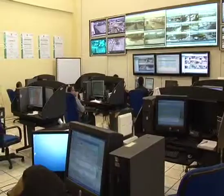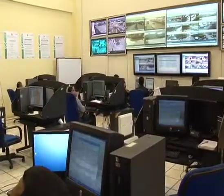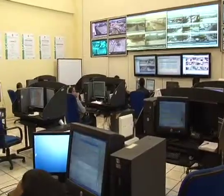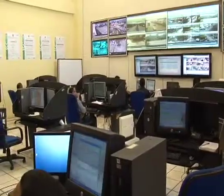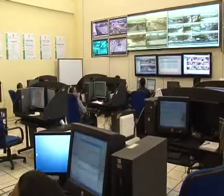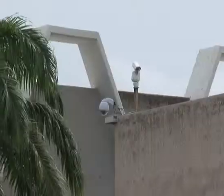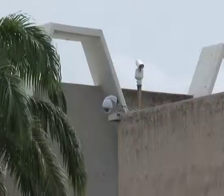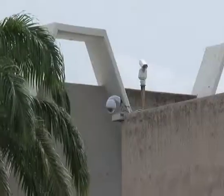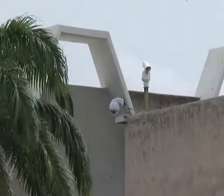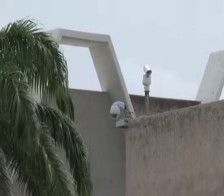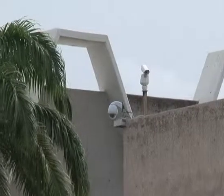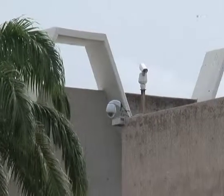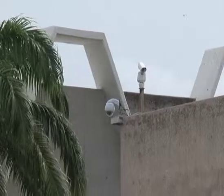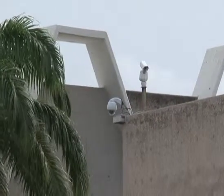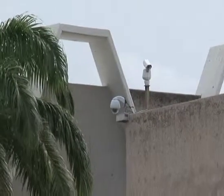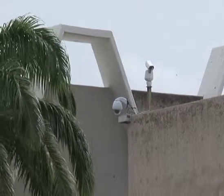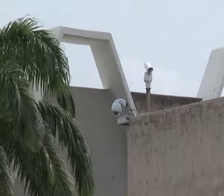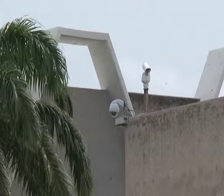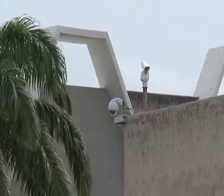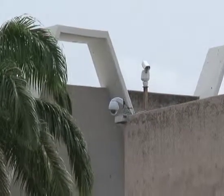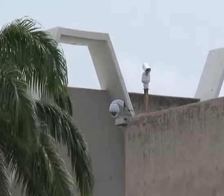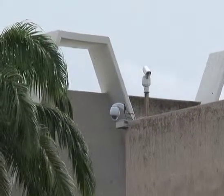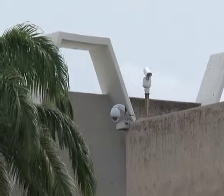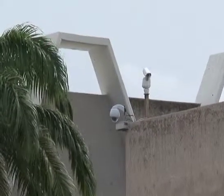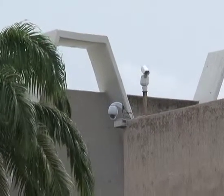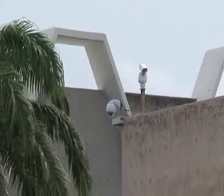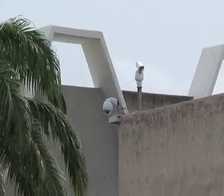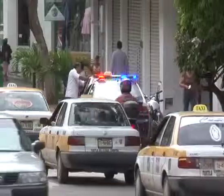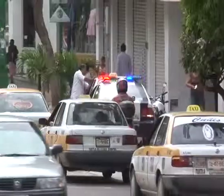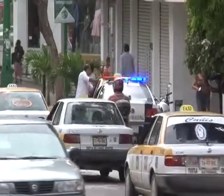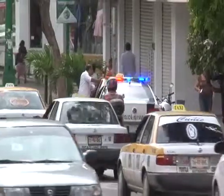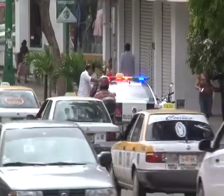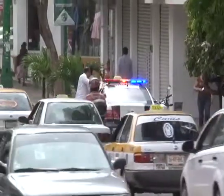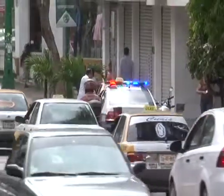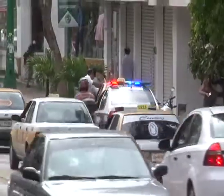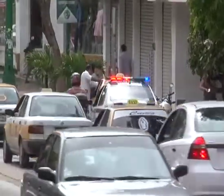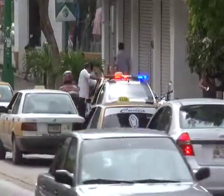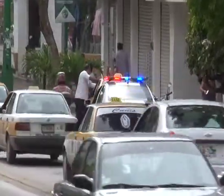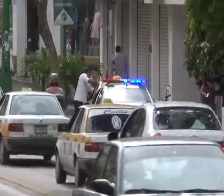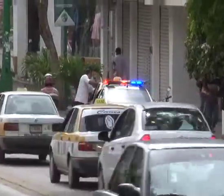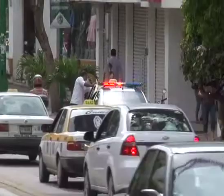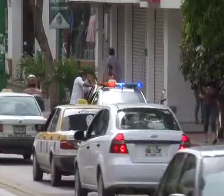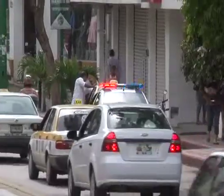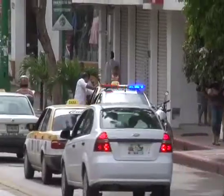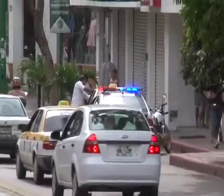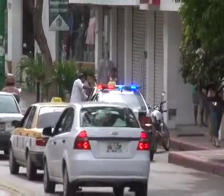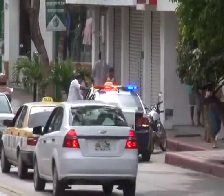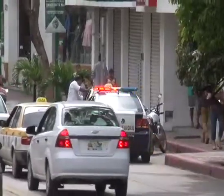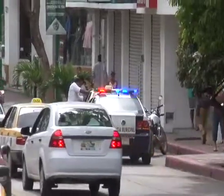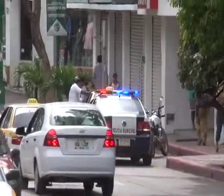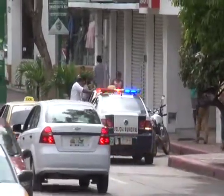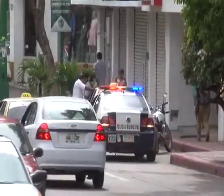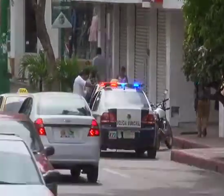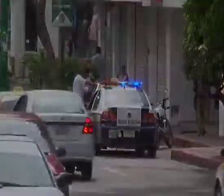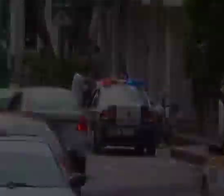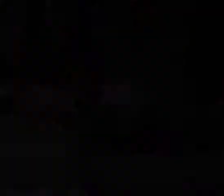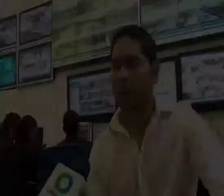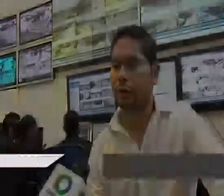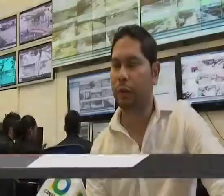5 jóvenes que fueron comisionados por la Secretaría de Seguridad y Protección Ciudadana ayuda al monitoreo en el denominado C4I. Claro, para nosotros